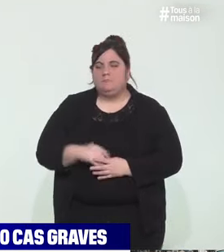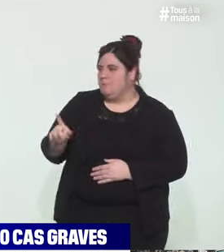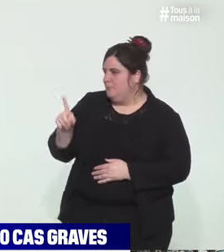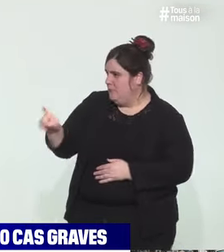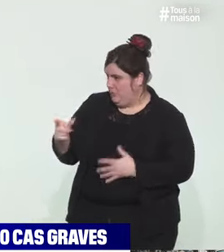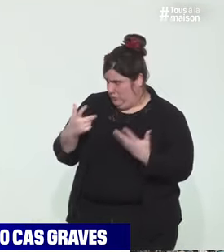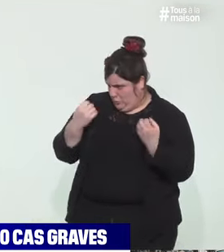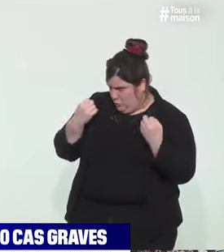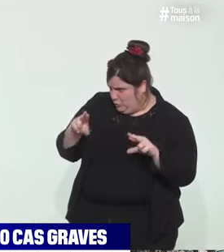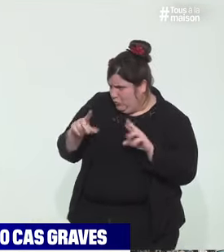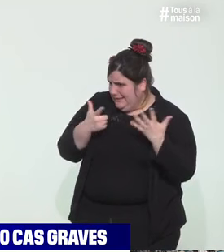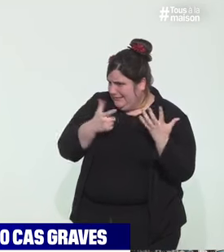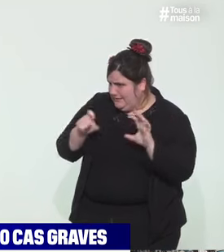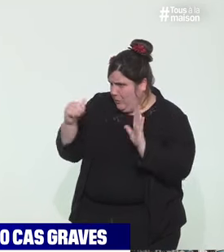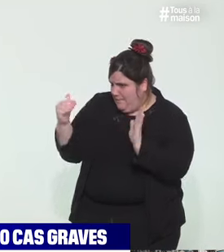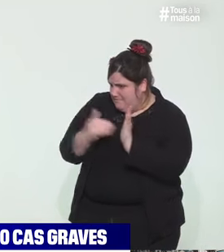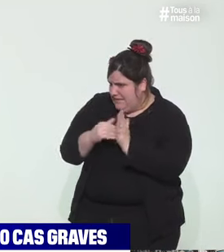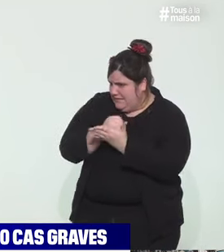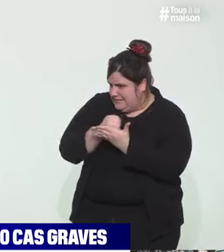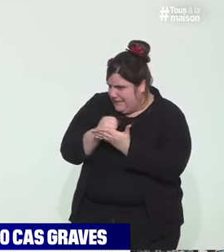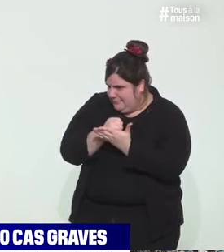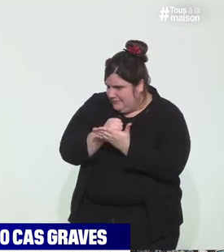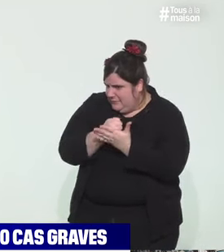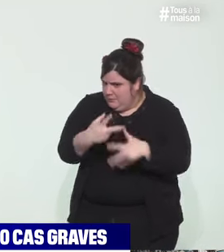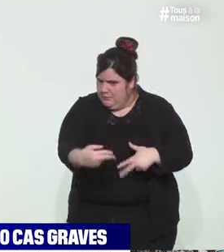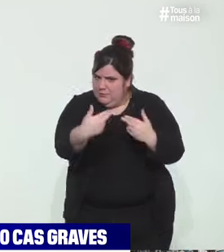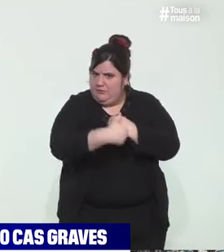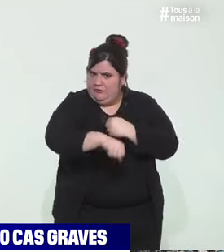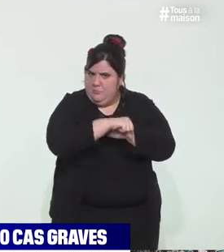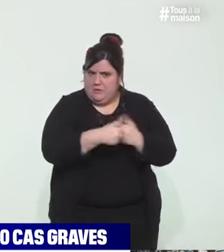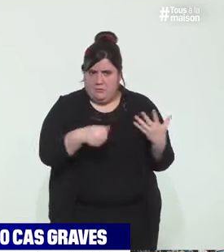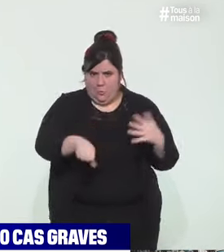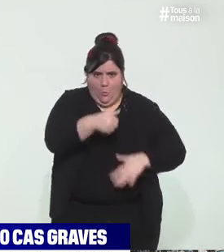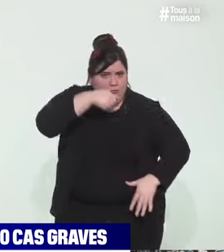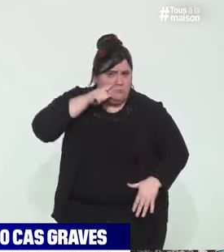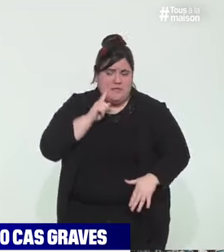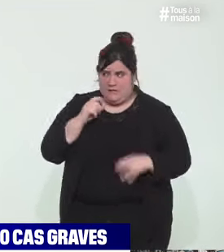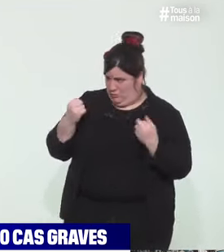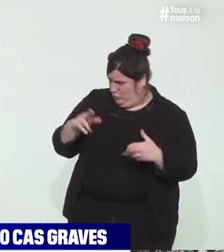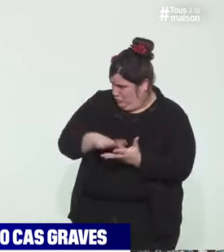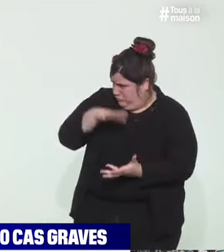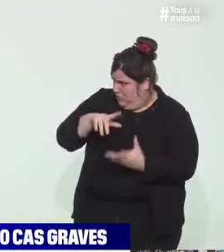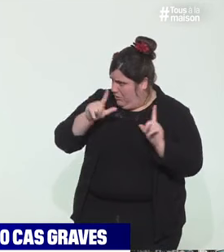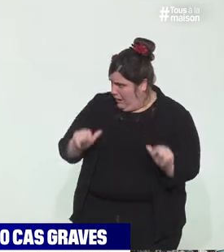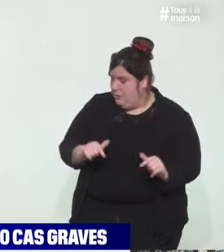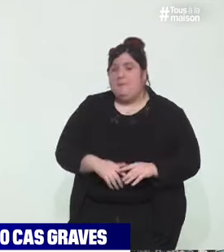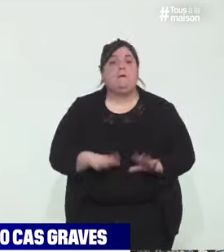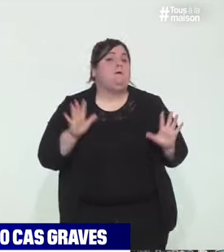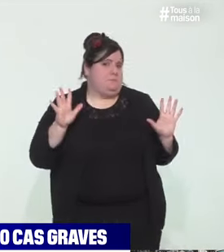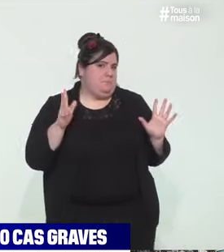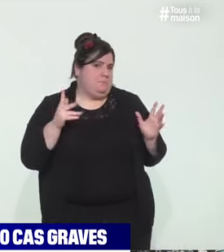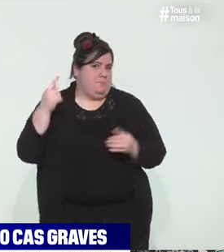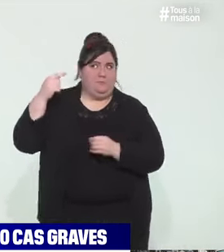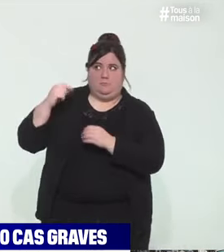bien disponibles comme annoncé pour la semaine du 11 mai ? C'est l'objectif qui est fixé au gouvernement par le Premier ministre. Je crois que nous